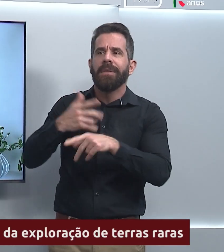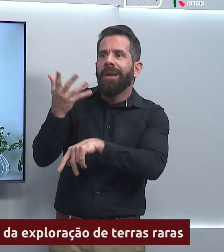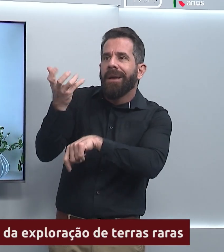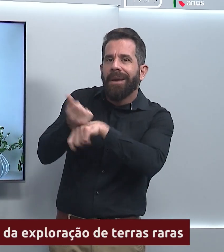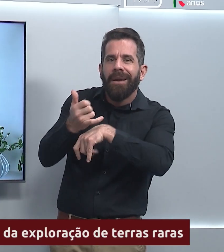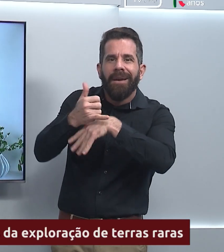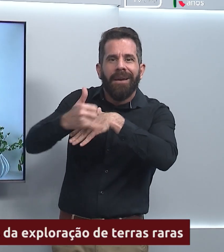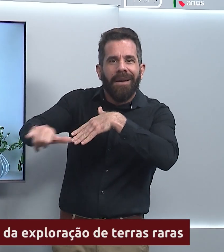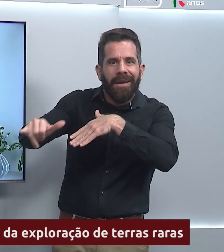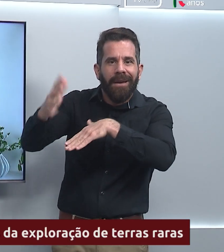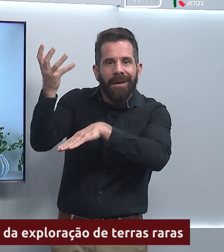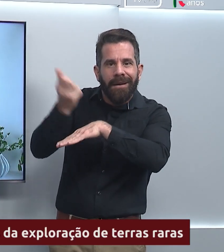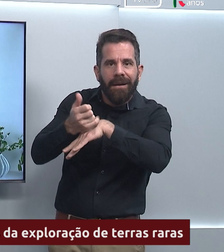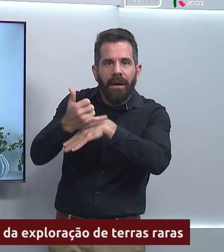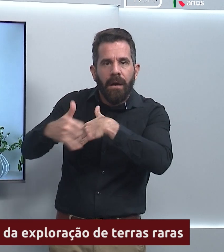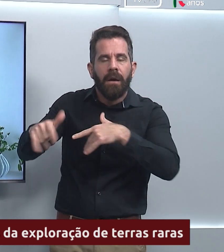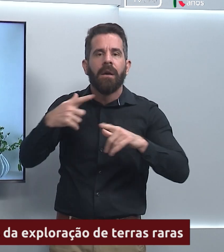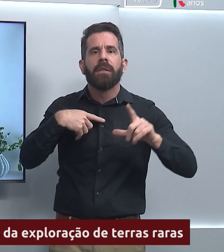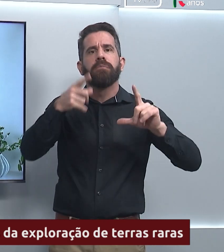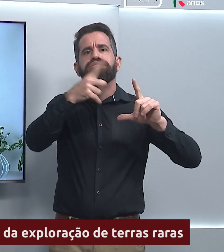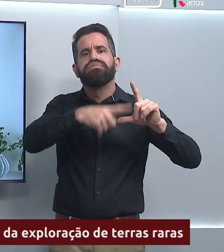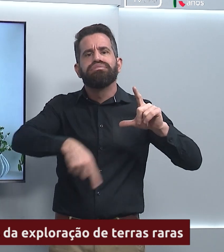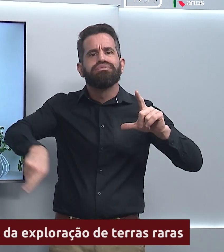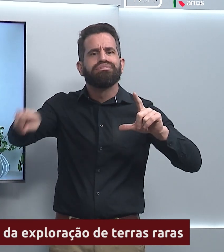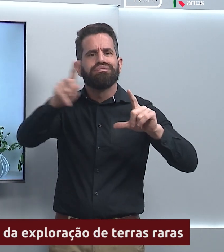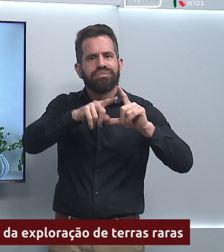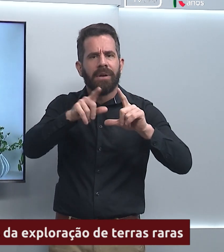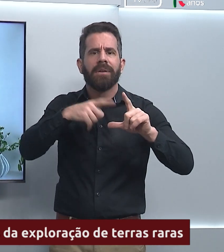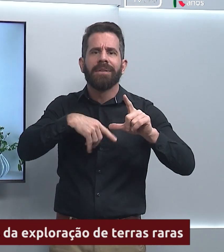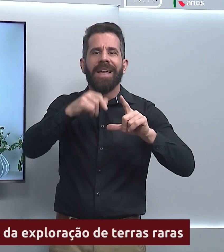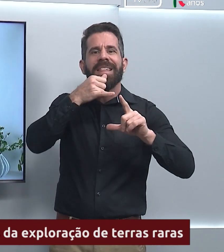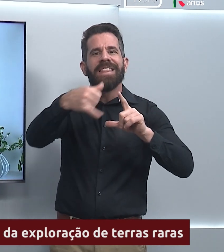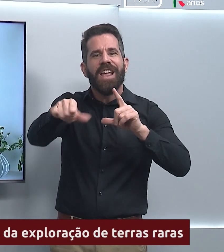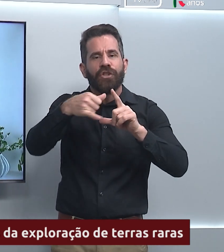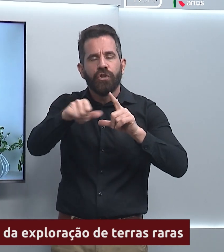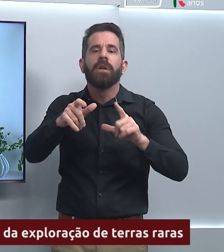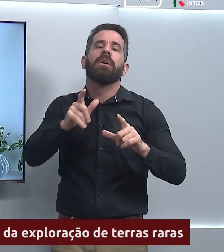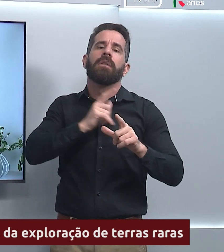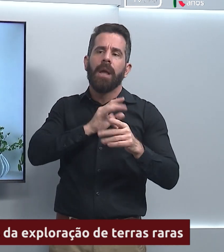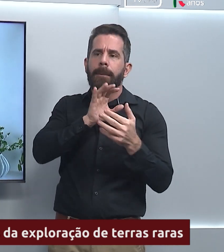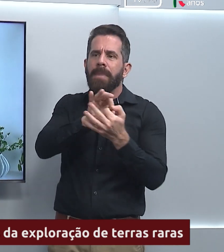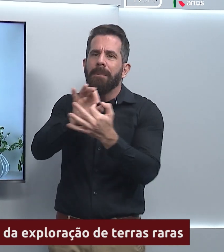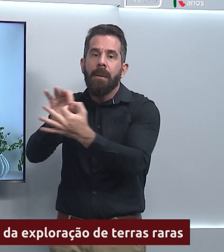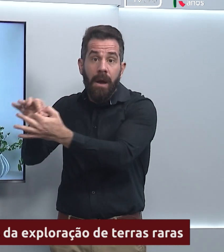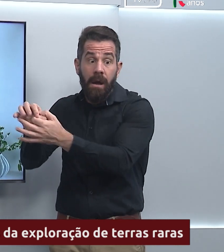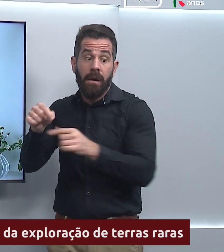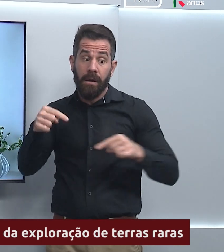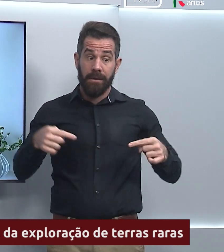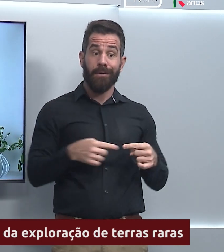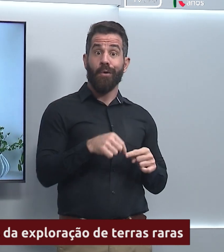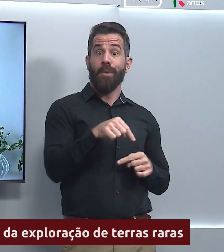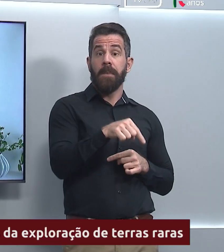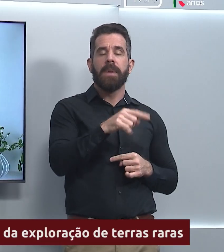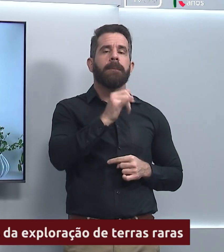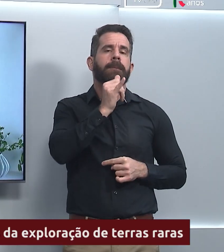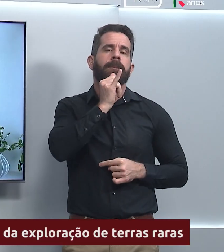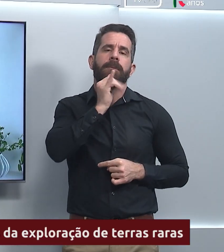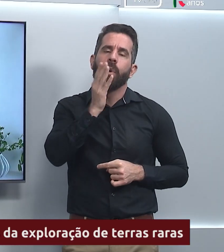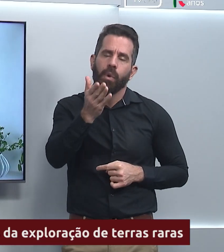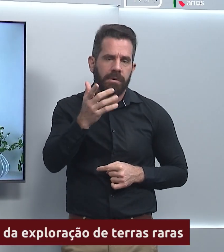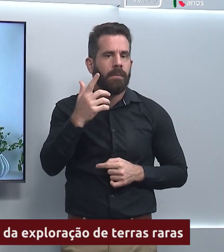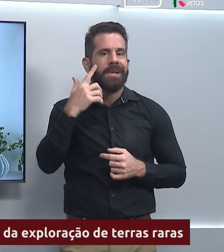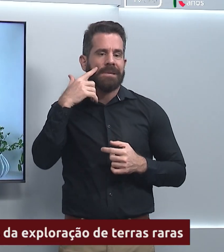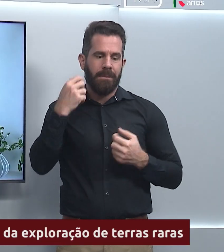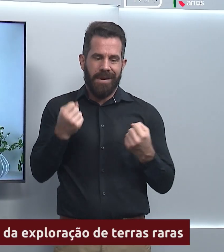fotovoltaicos, energia eólica, todas vão estar ligadas diretamente a essas terras raras. Tá? Cita aí o caso, por exemplo, do